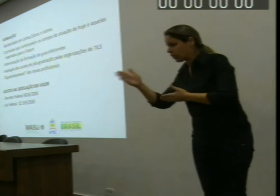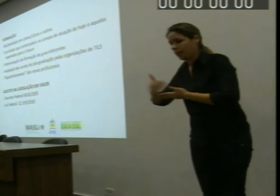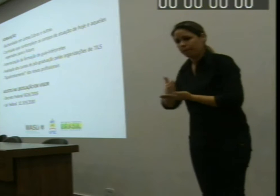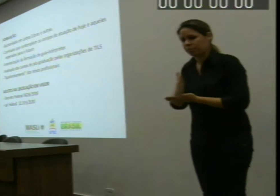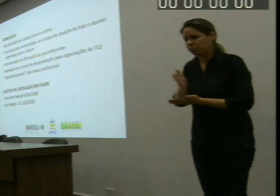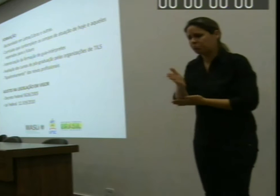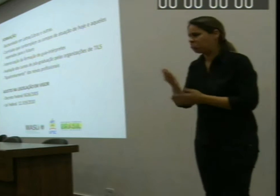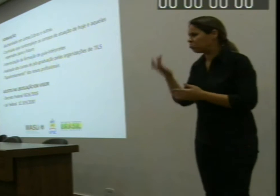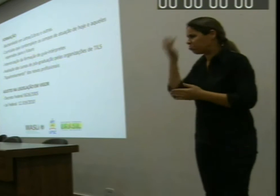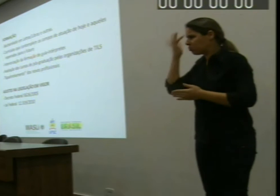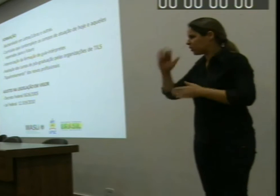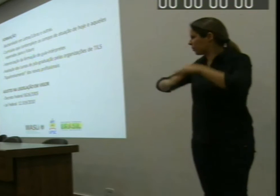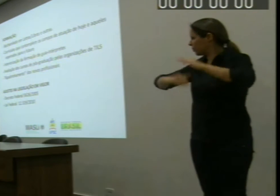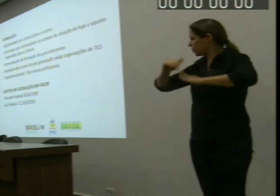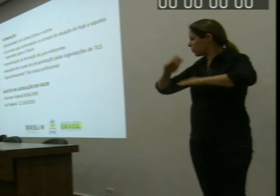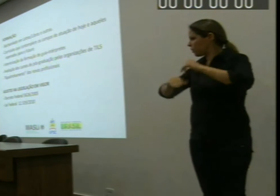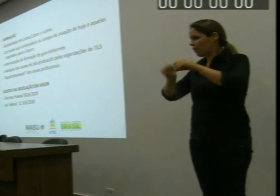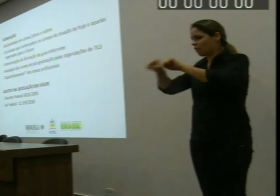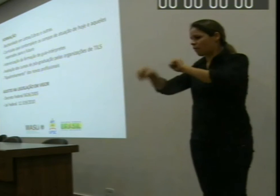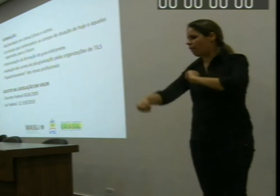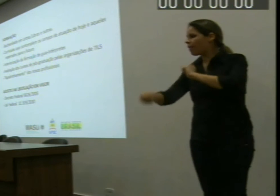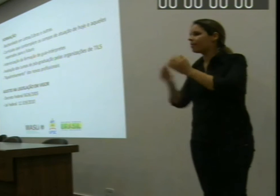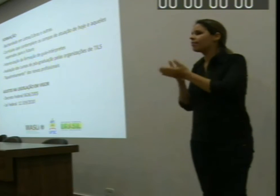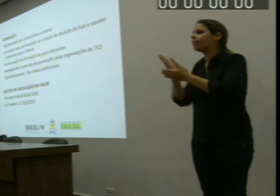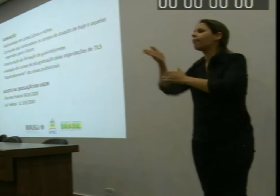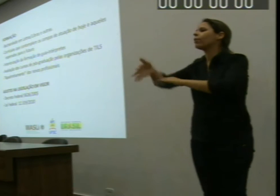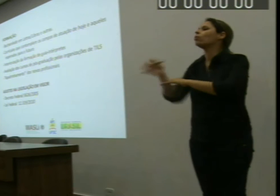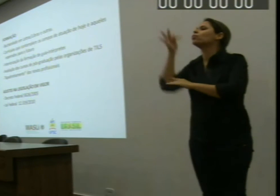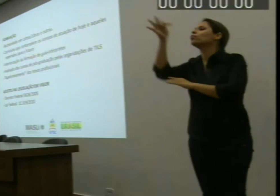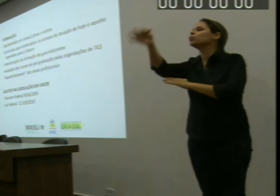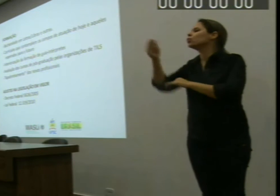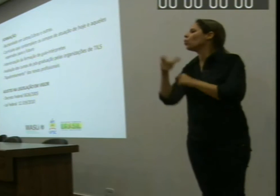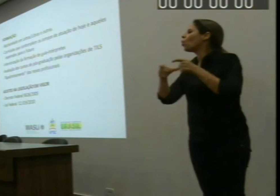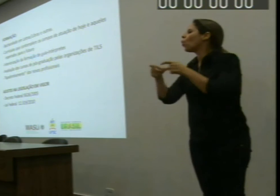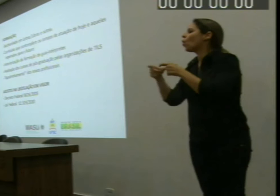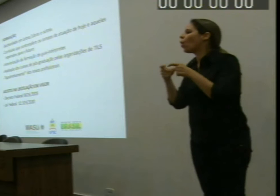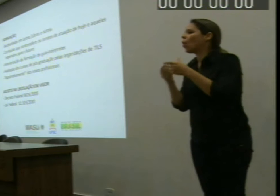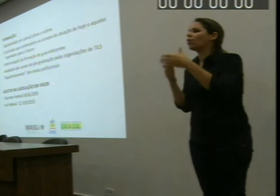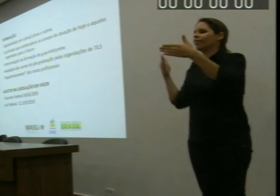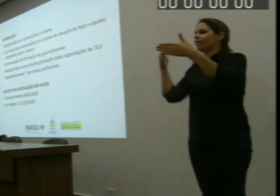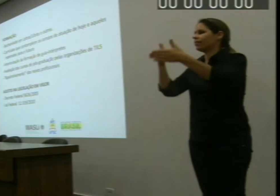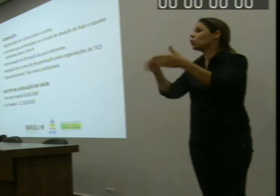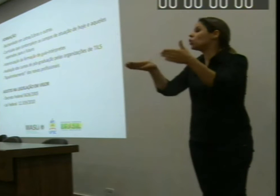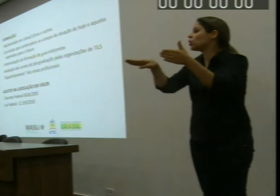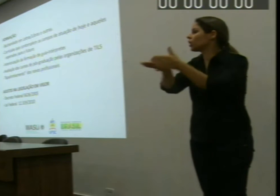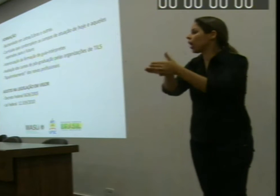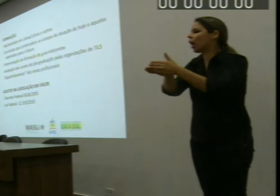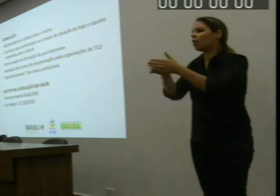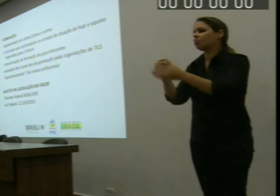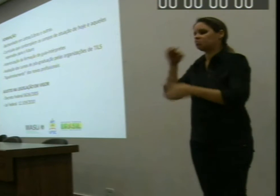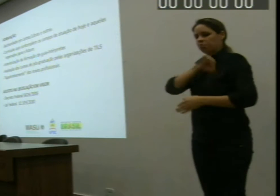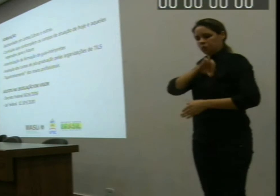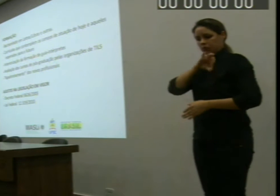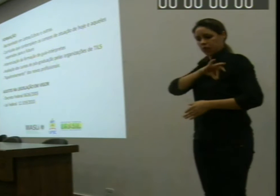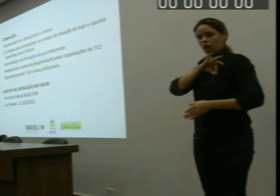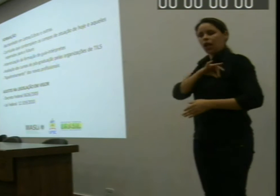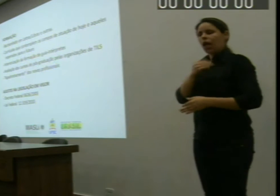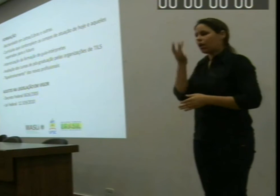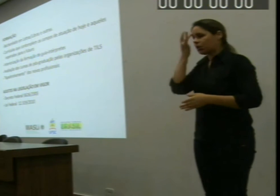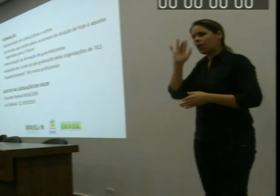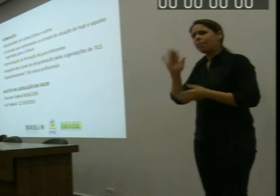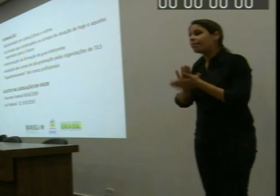a gente não sabe bem Onde que a formação vai vai parar a gente não sabe bem aonde as nossas a nossa profissão vai parar os nossos salários vai vão parar